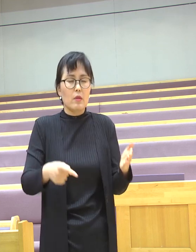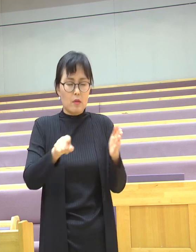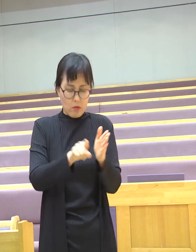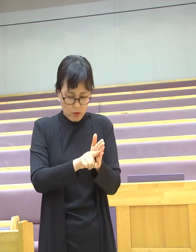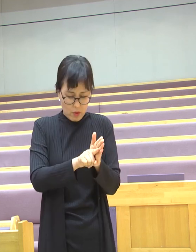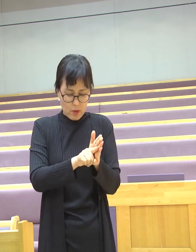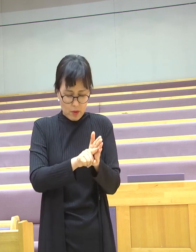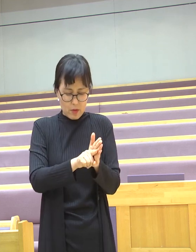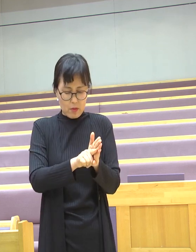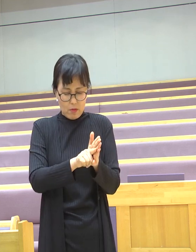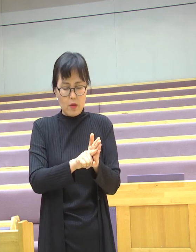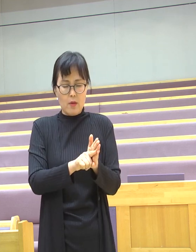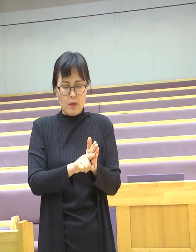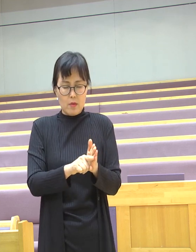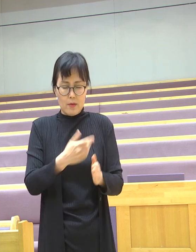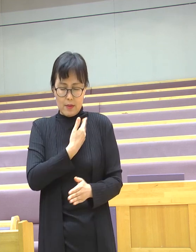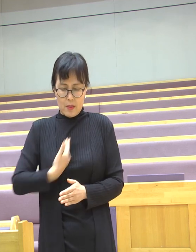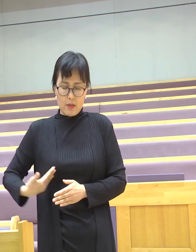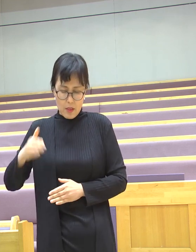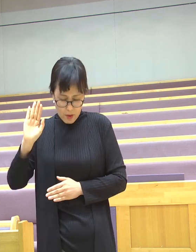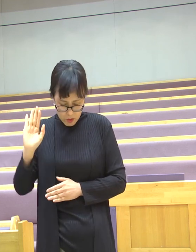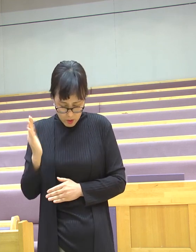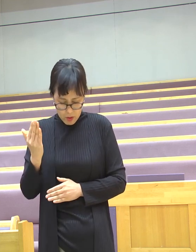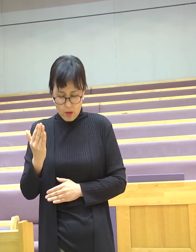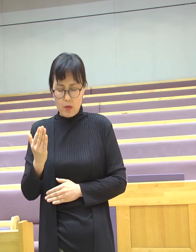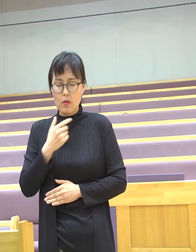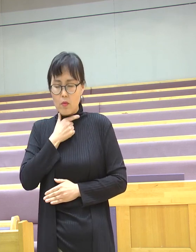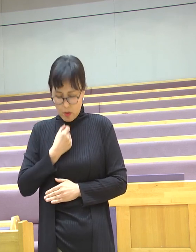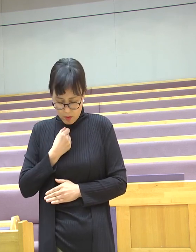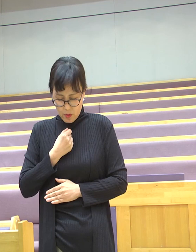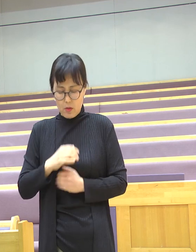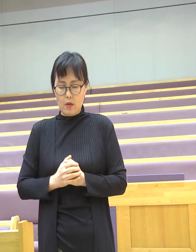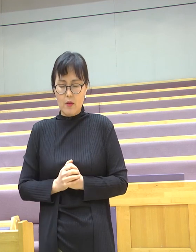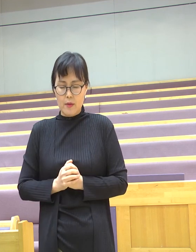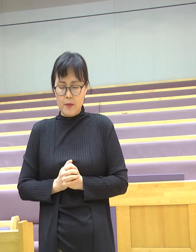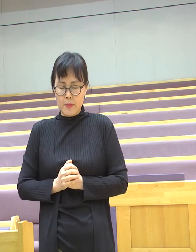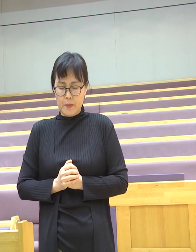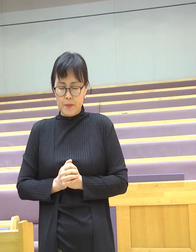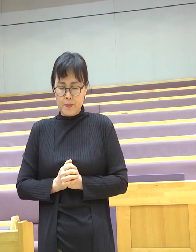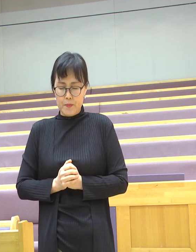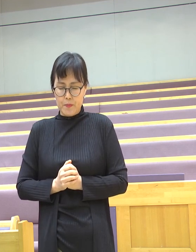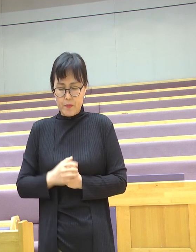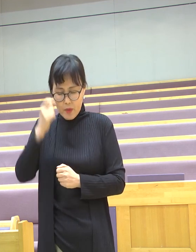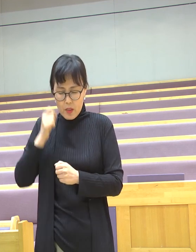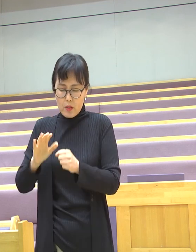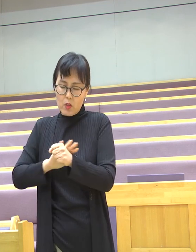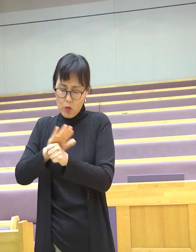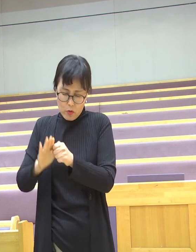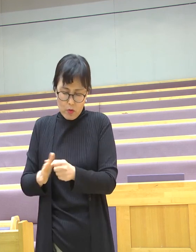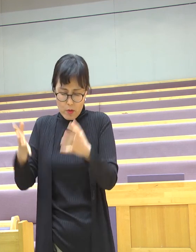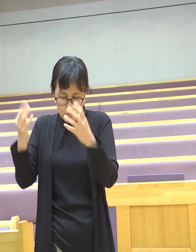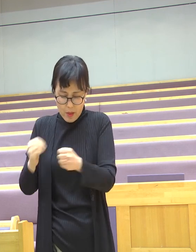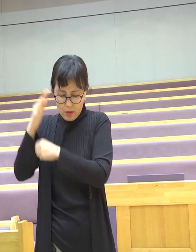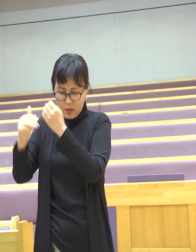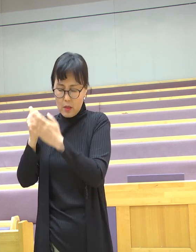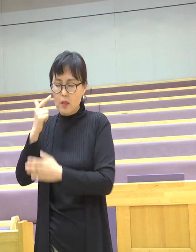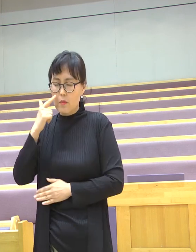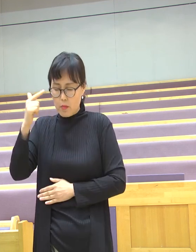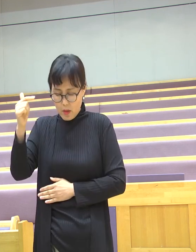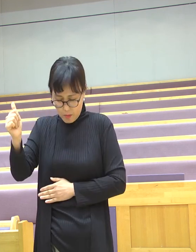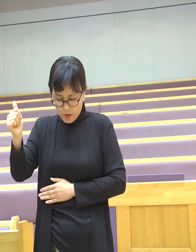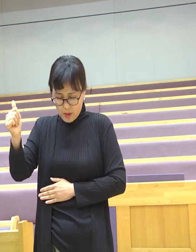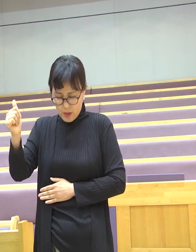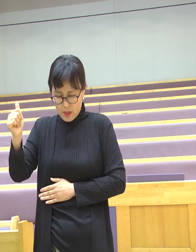위한 십자가의 길 자원하여 드린 제자 되게 하여 주옵소서. 긍휼이 많으신